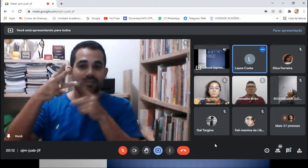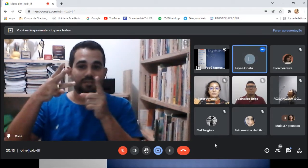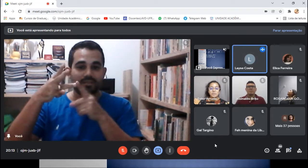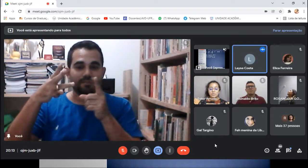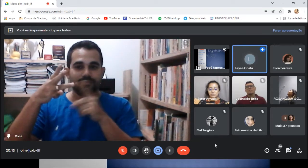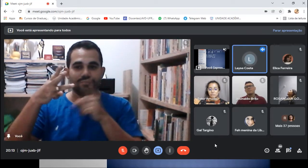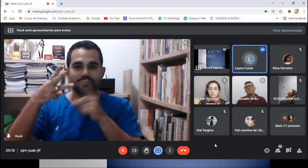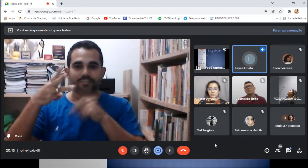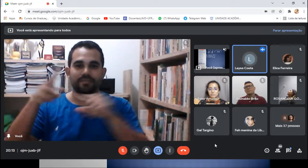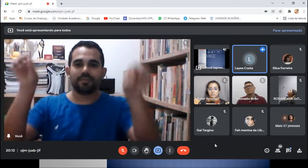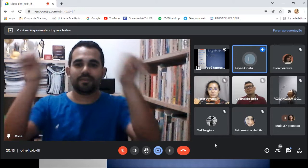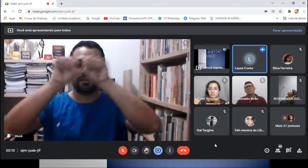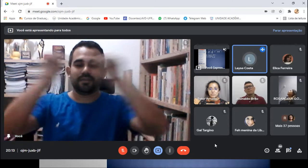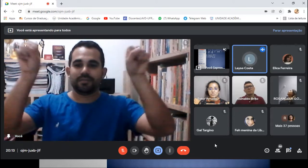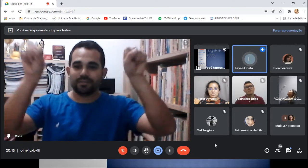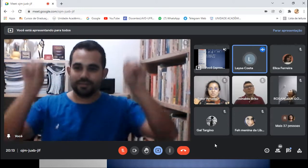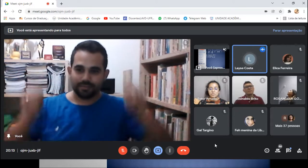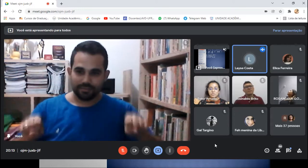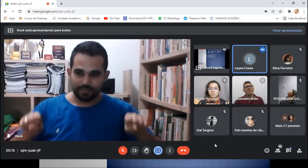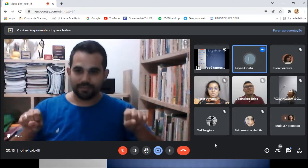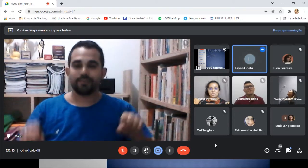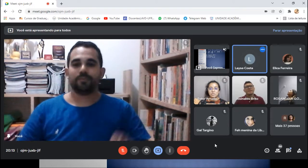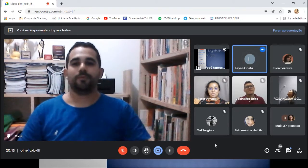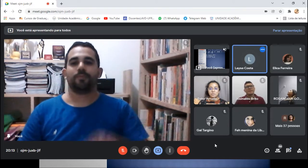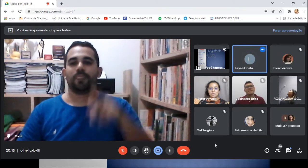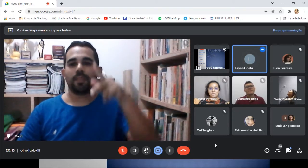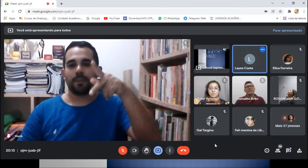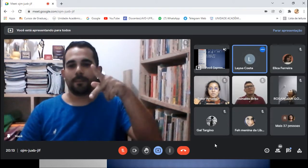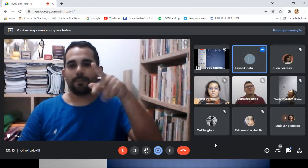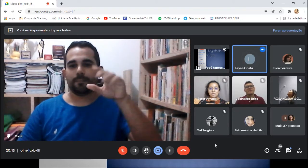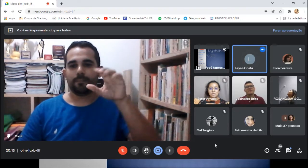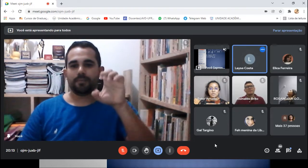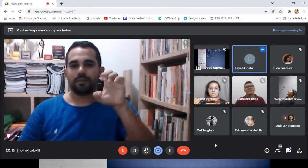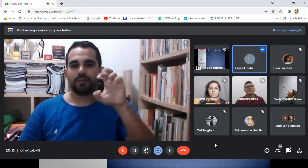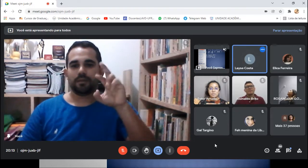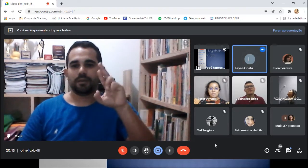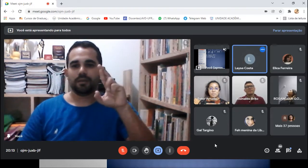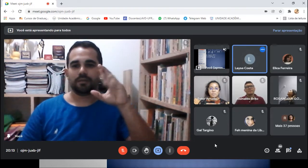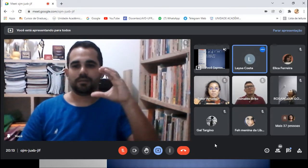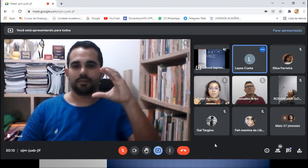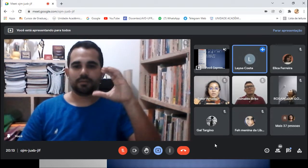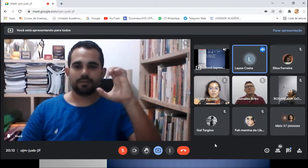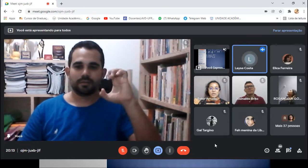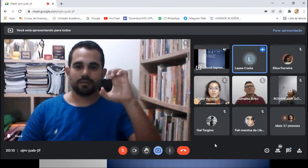E por último, temos o sistema perceptual.